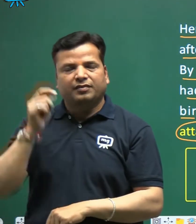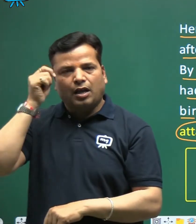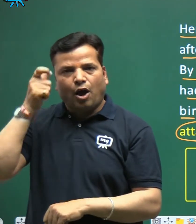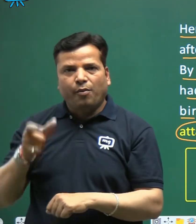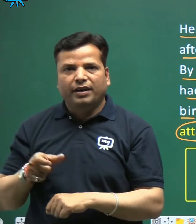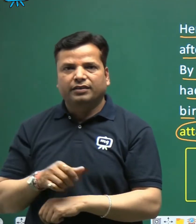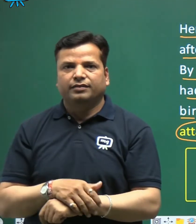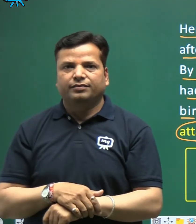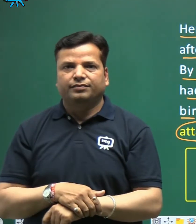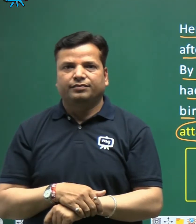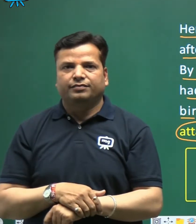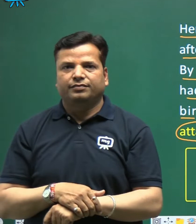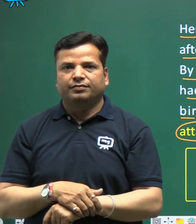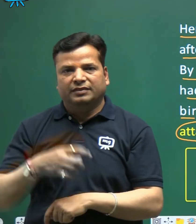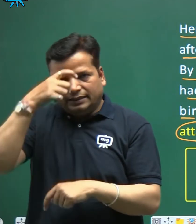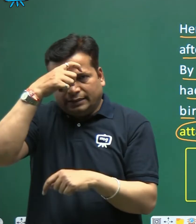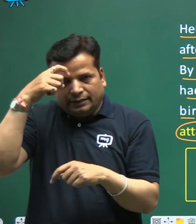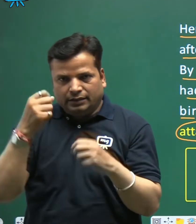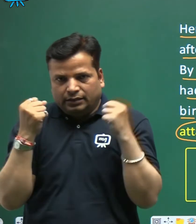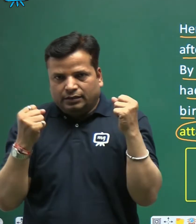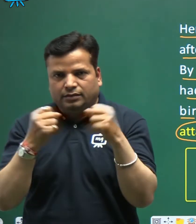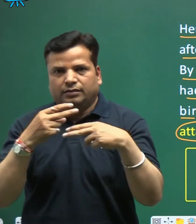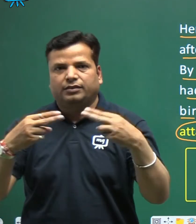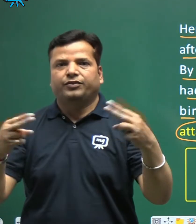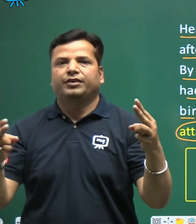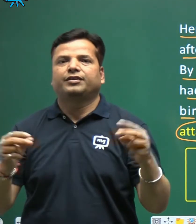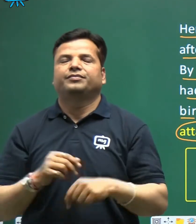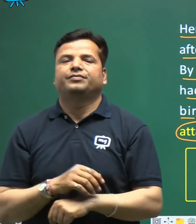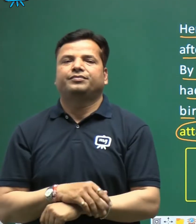weather, मौसम,